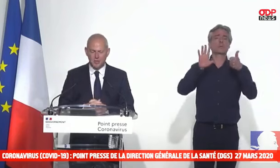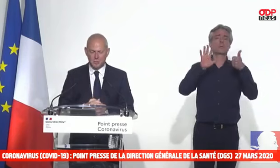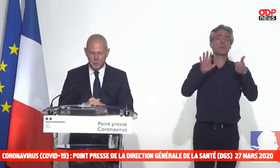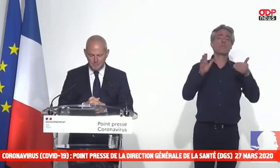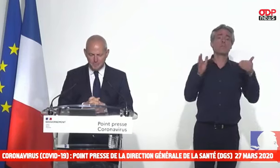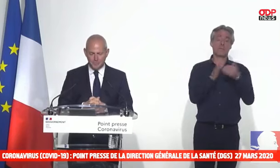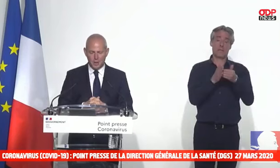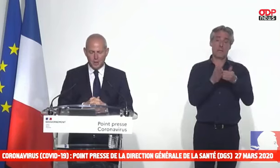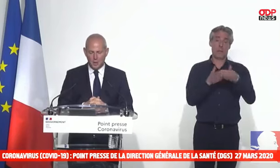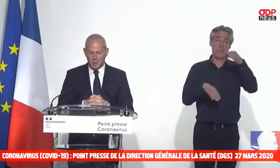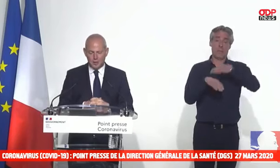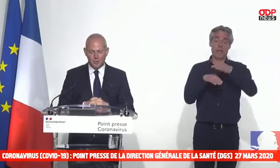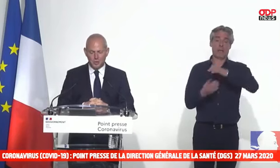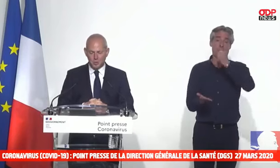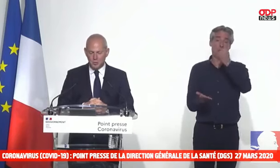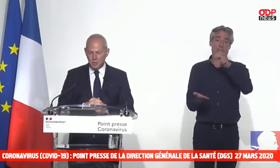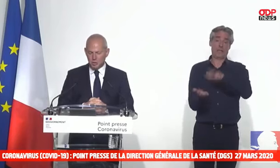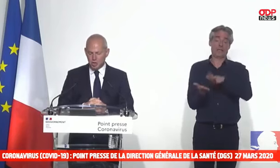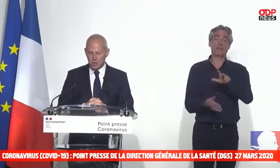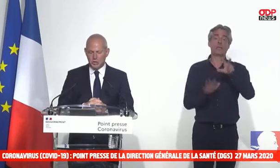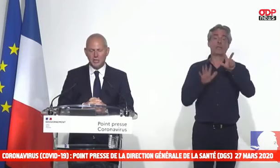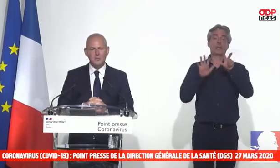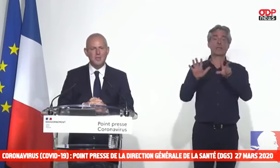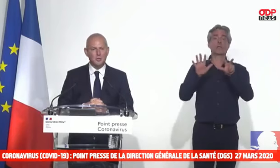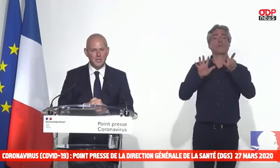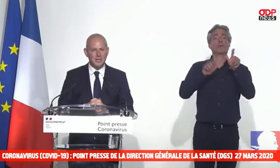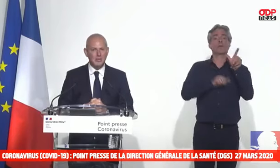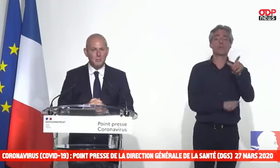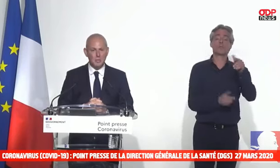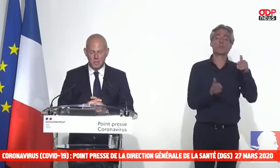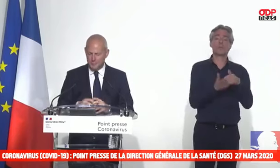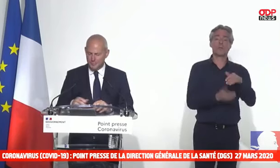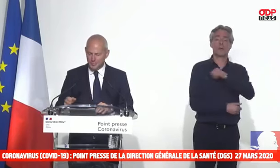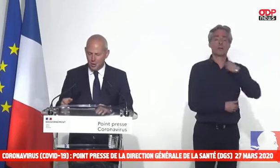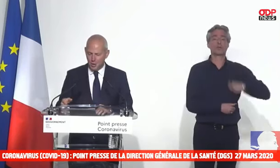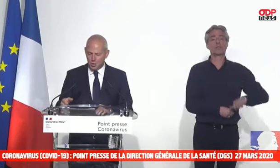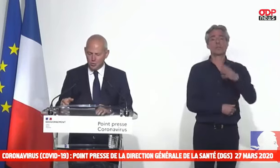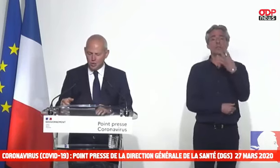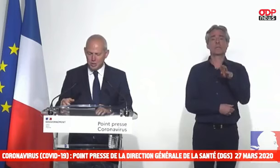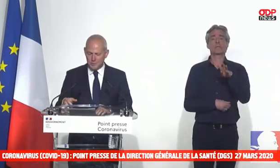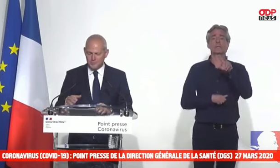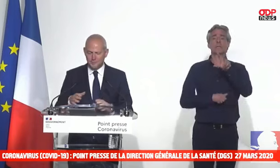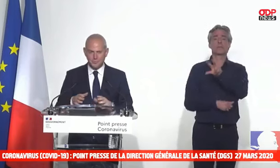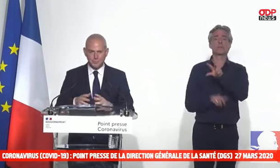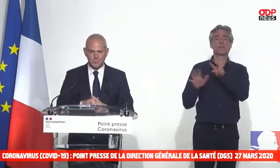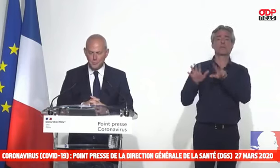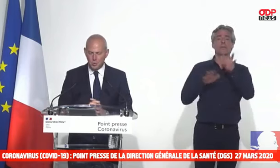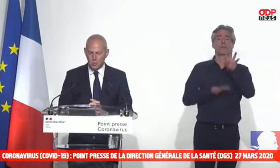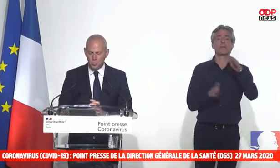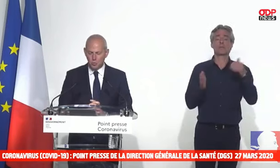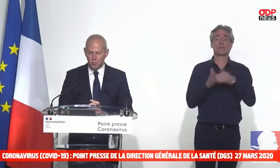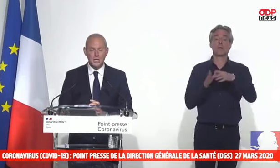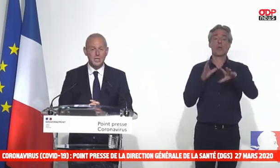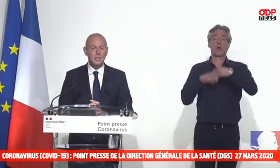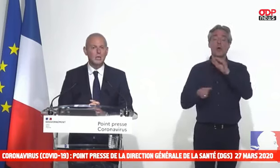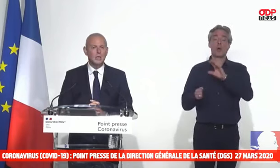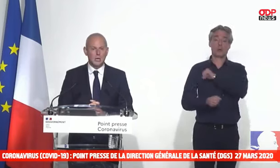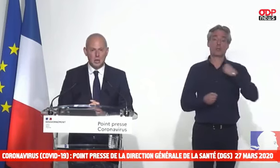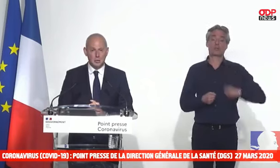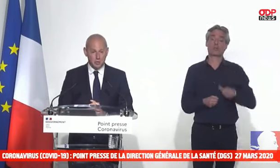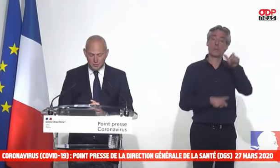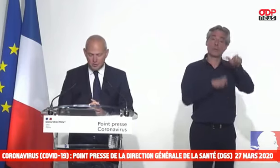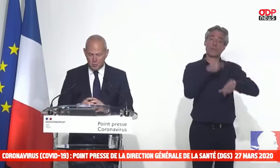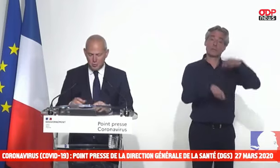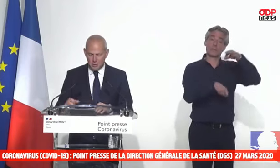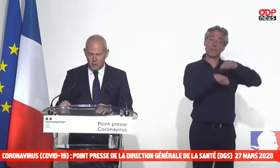cas confirmés, 82 000 en Chine, 484 000 hors de Chine. Le nombre de guéris